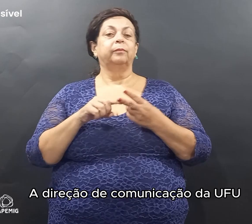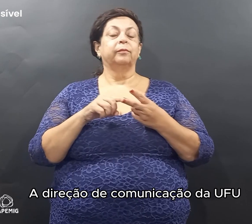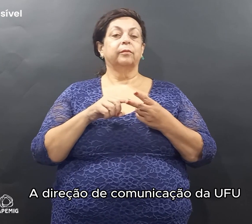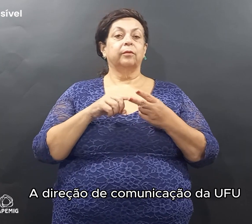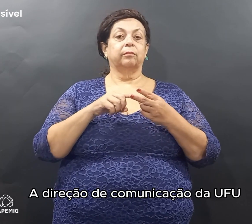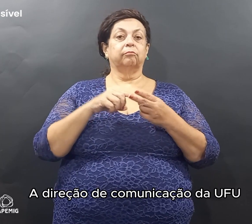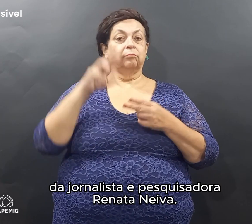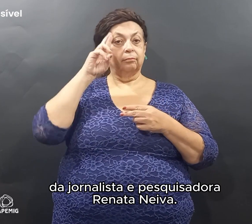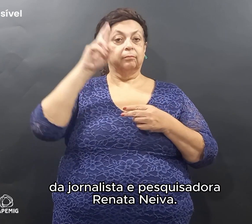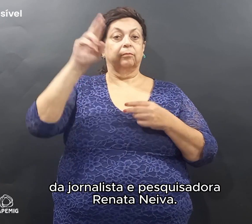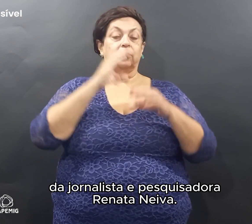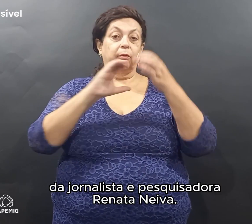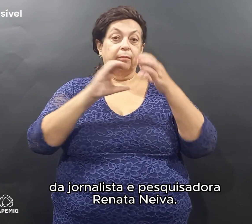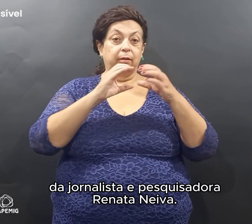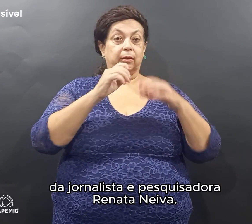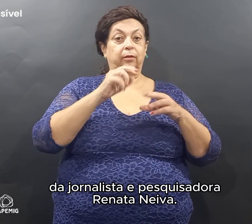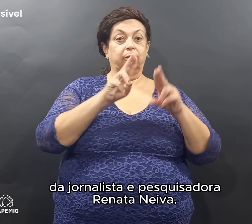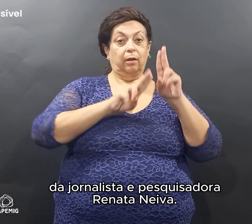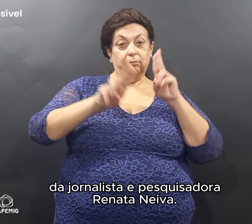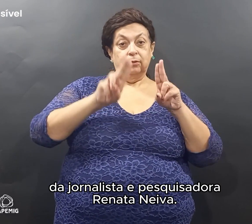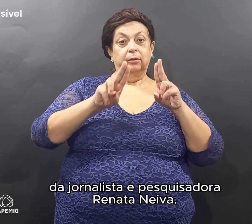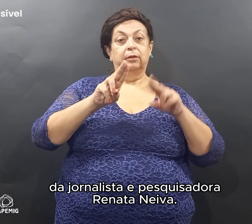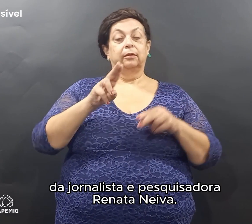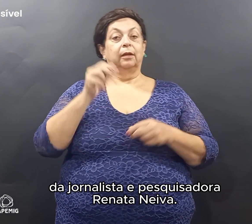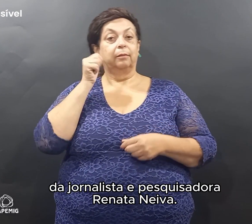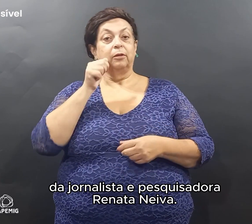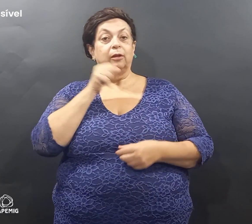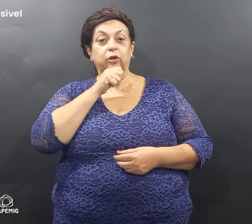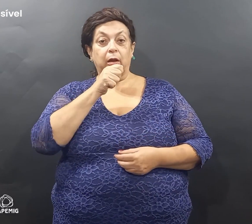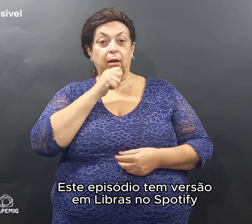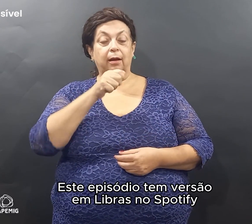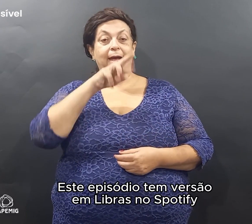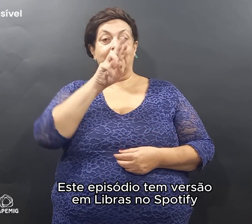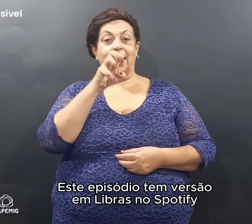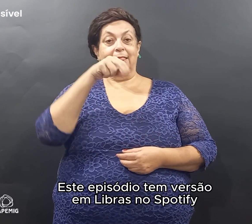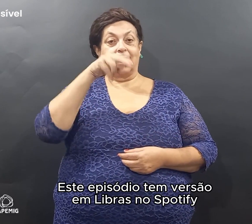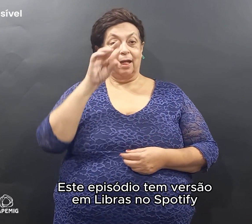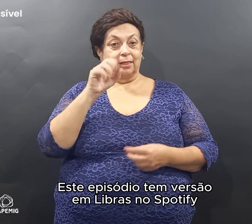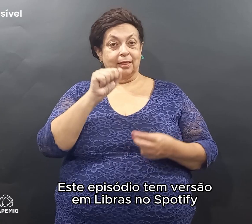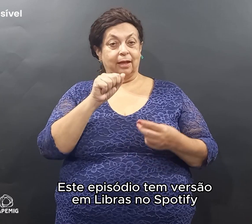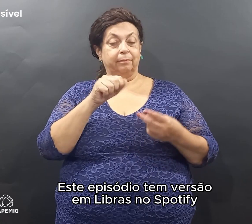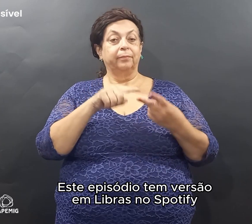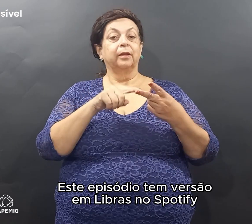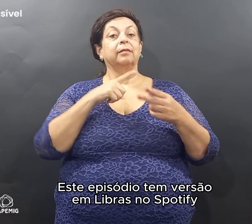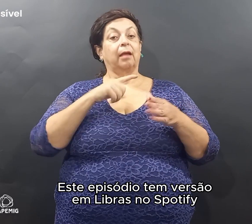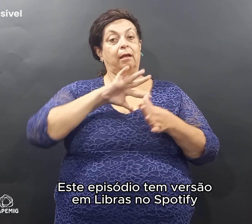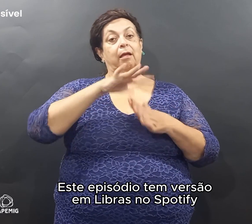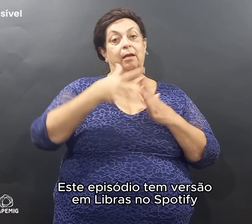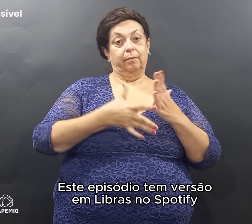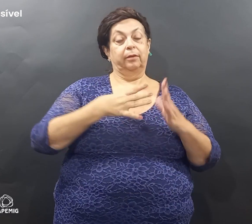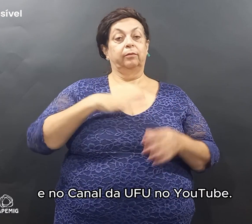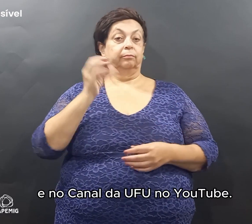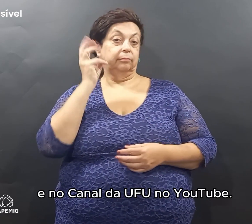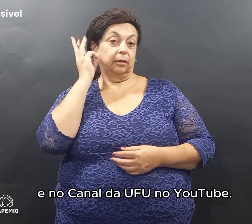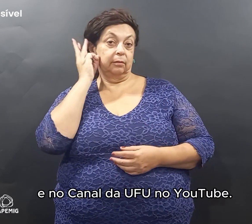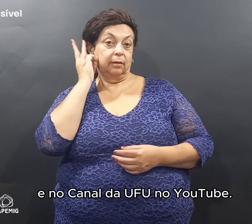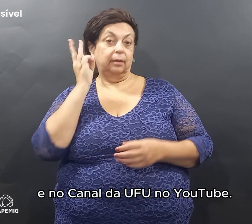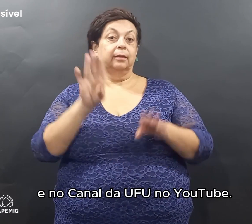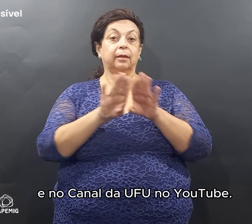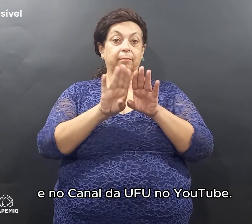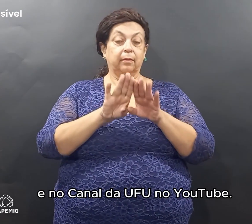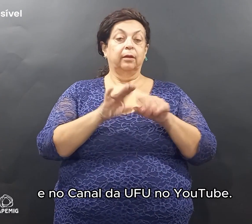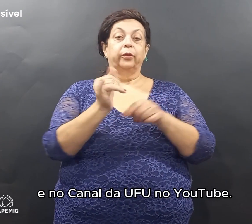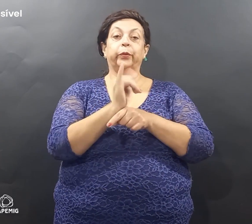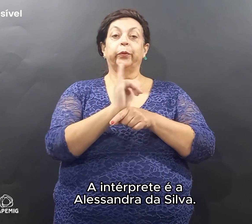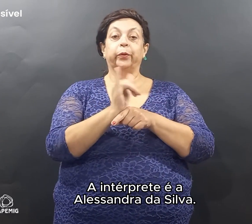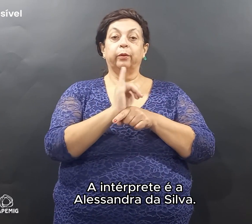de comunicação da UFO é da jornalista e pesquisadora Renata Neiva. Este episódio tem versão em Libras no Spotify e no canal da UFO